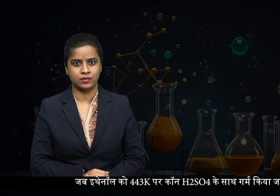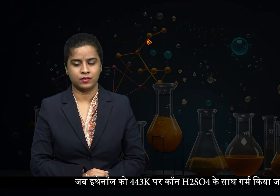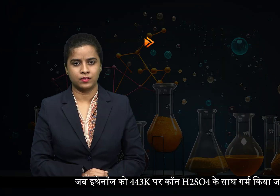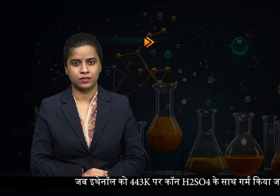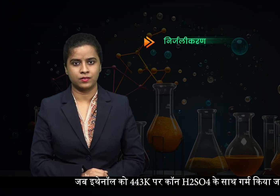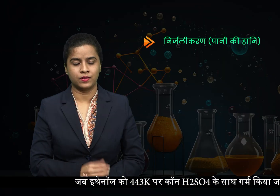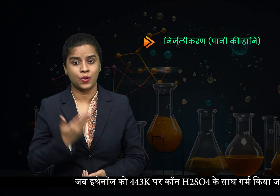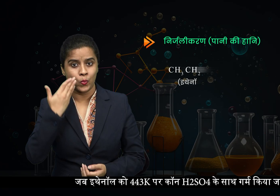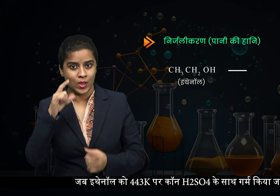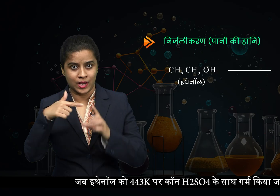जब एथेनॉल को